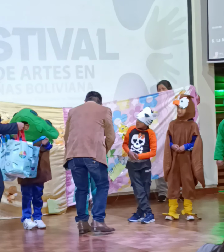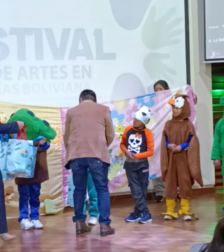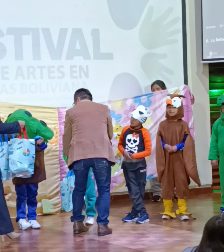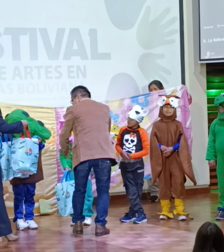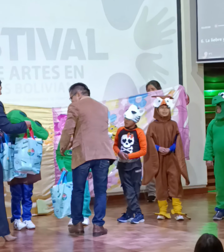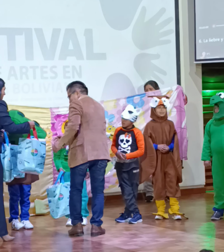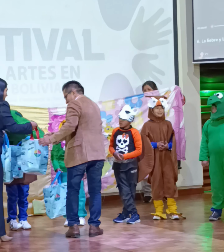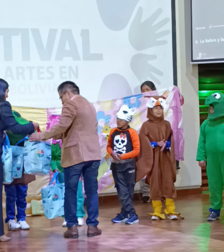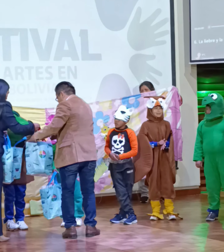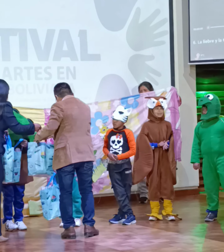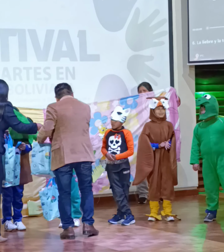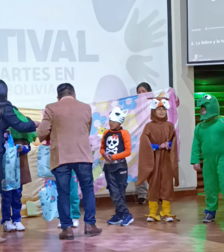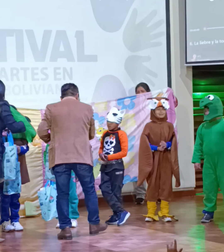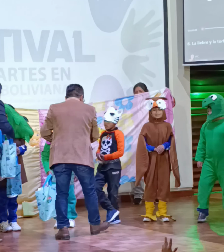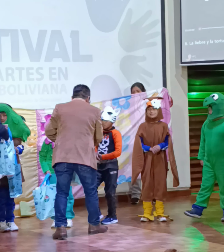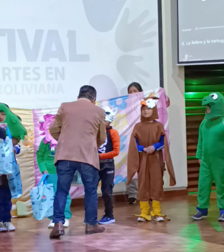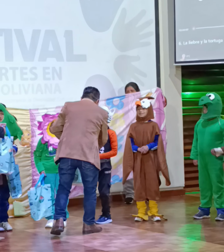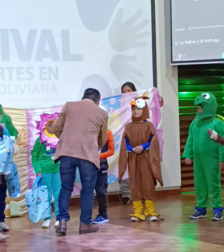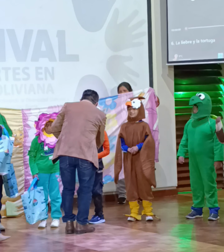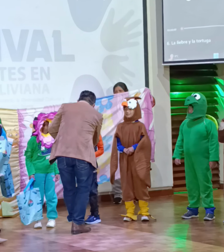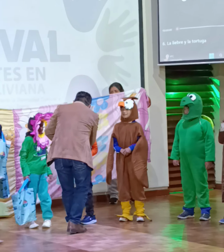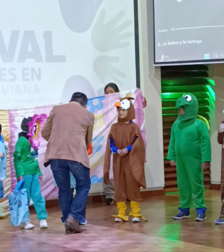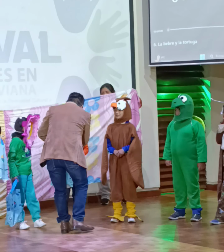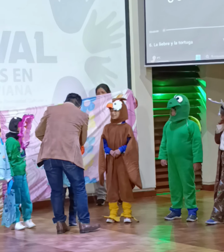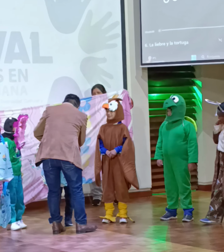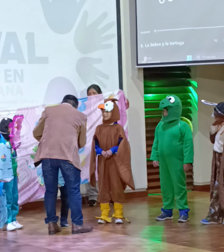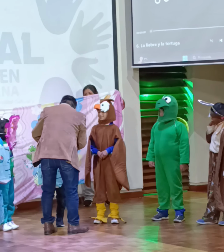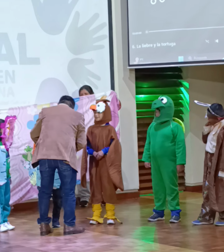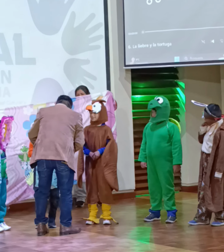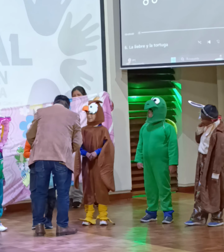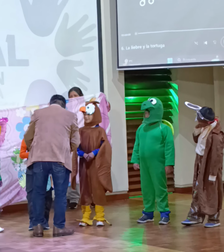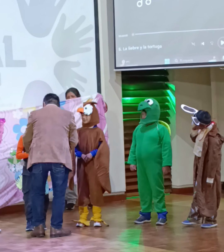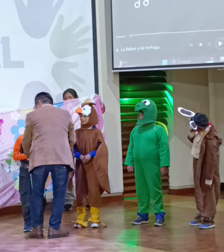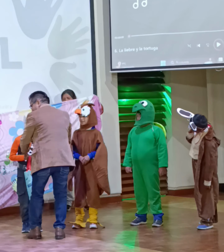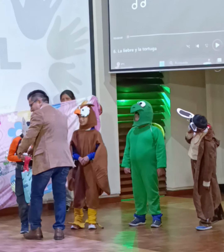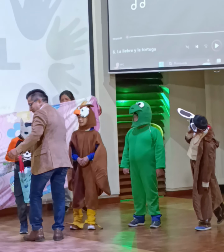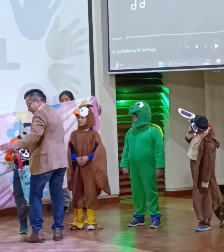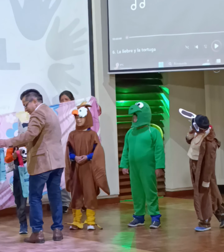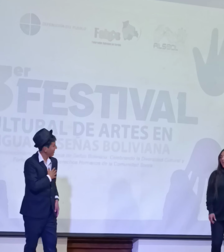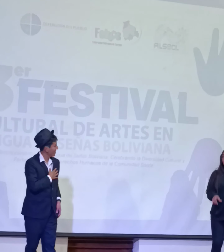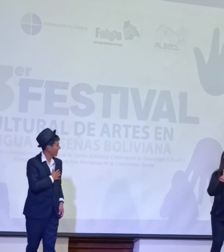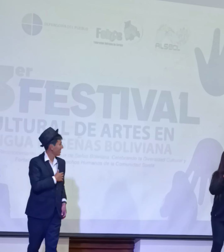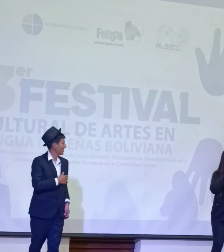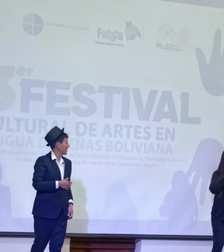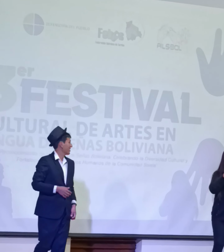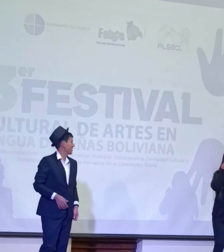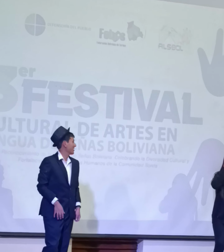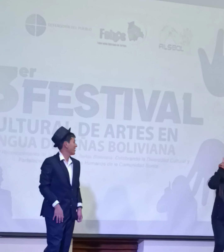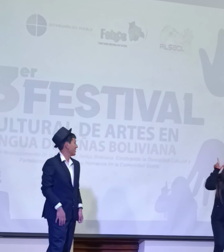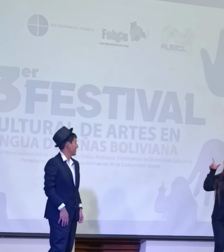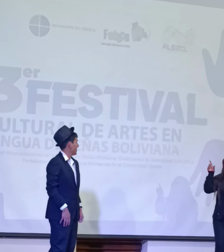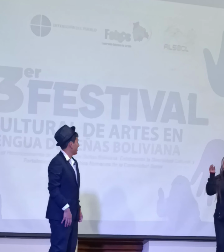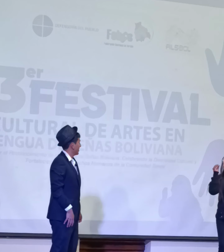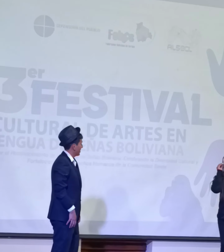nacional. Hay un festival adicional que aglutina también a personas con discapacidad de todas las,